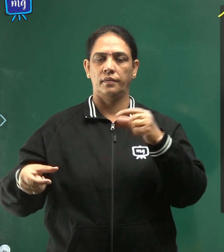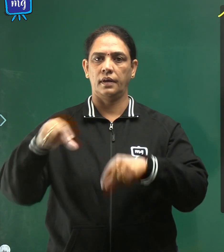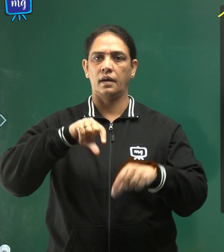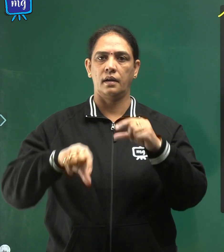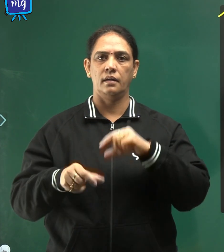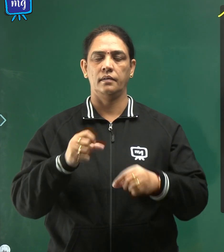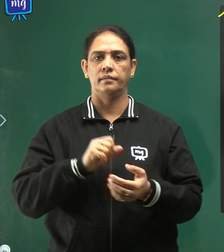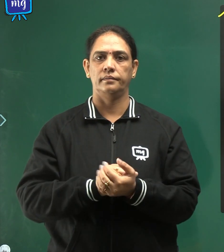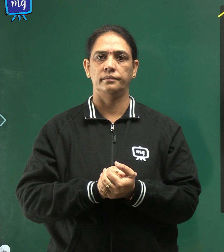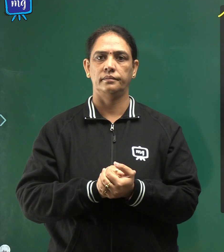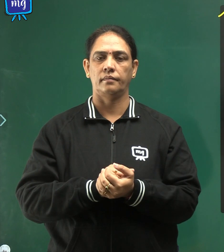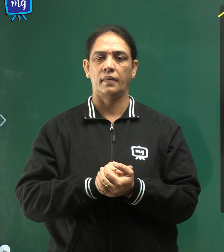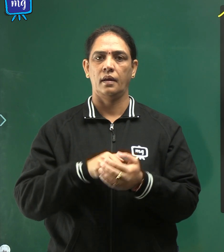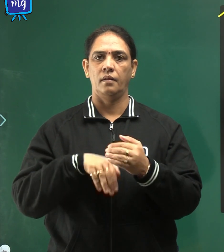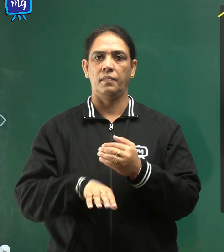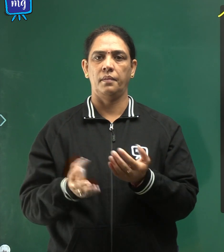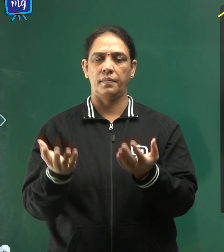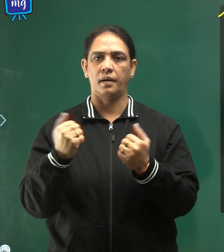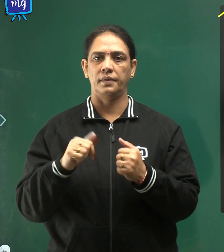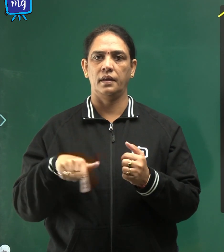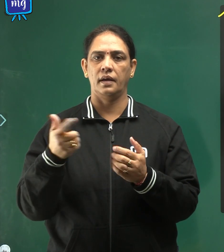विज्ञान में प्राप्त किए गए